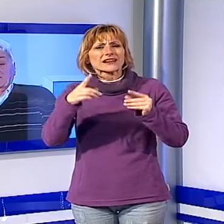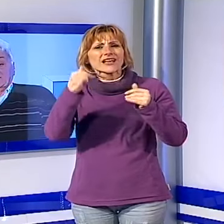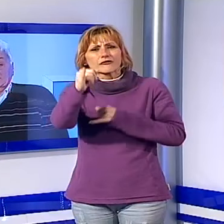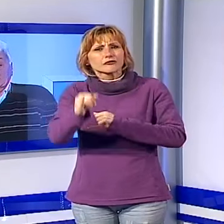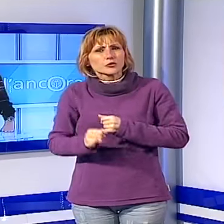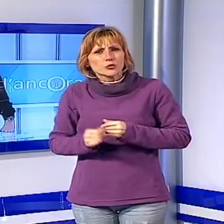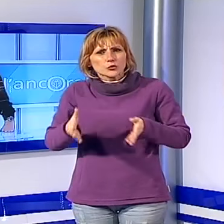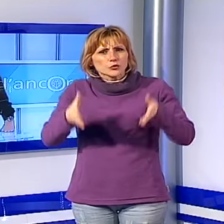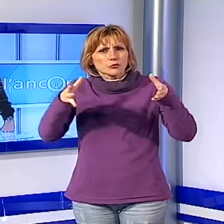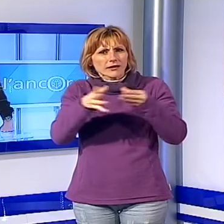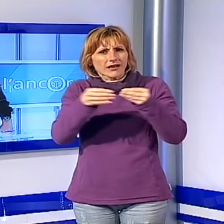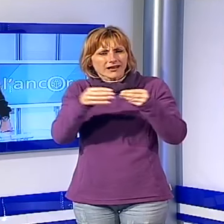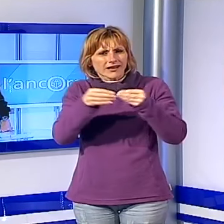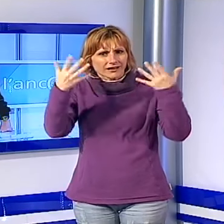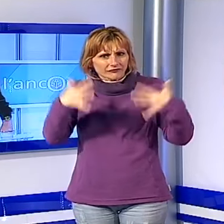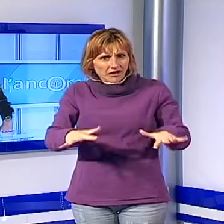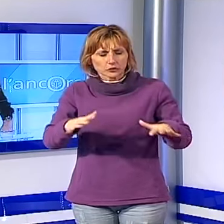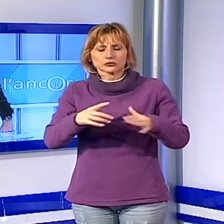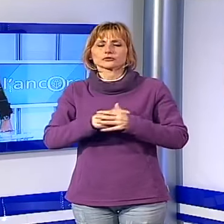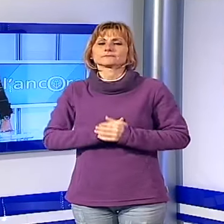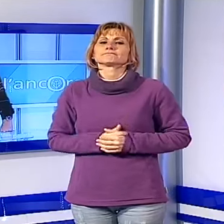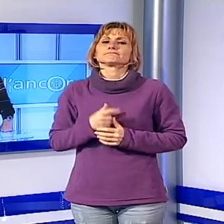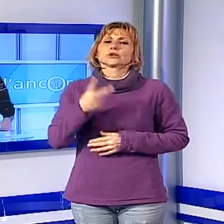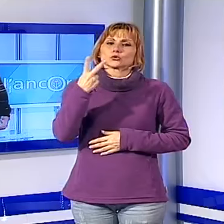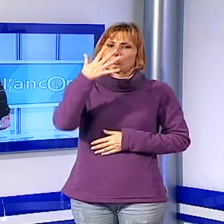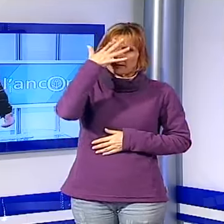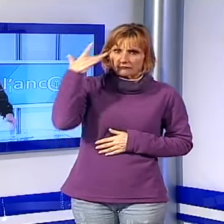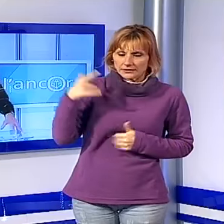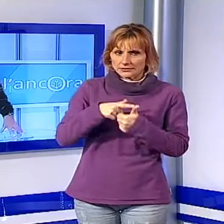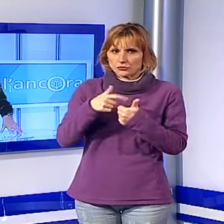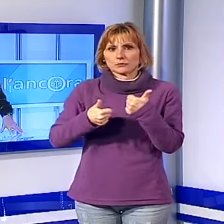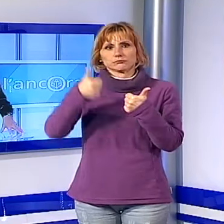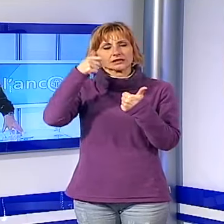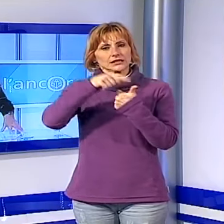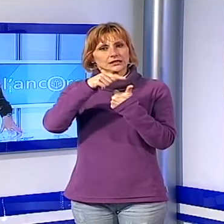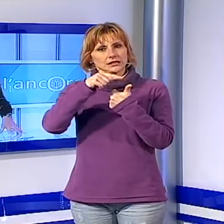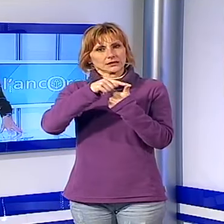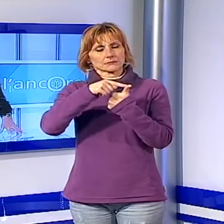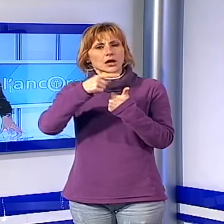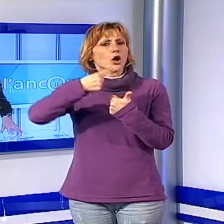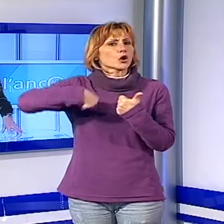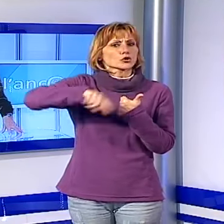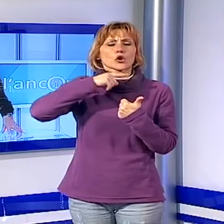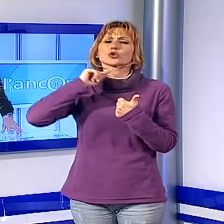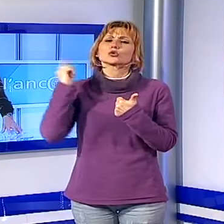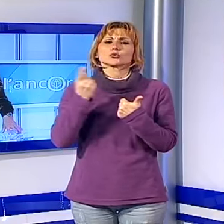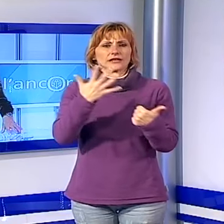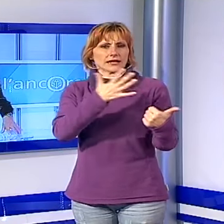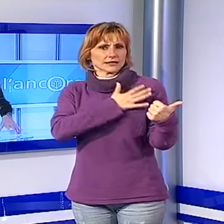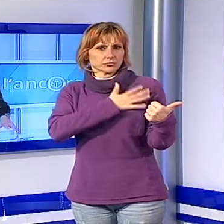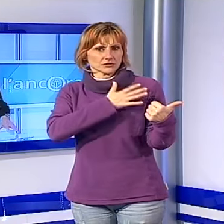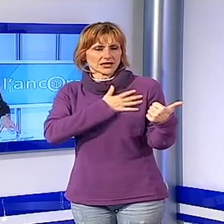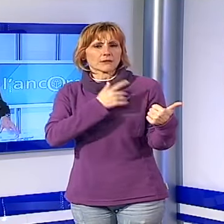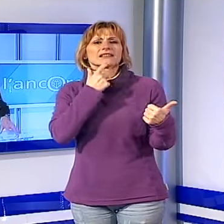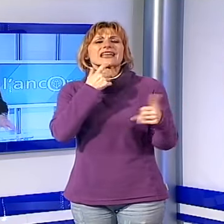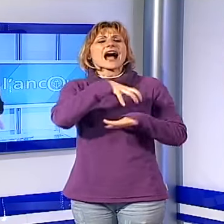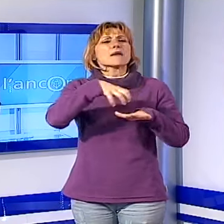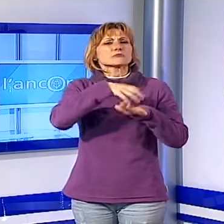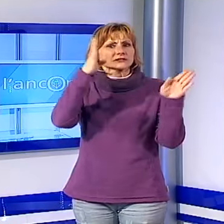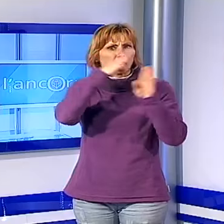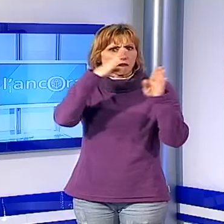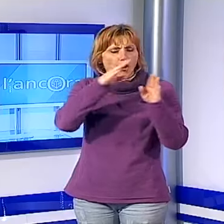del cerchio. Solo un pa' di riflessioni. La prima è che sia pure in maniera diversa siamo tutti responsabili sia agli amministratori folli